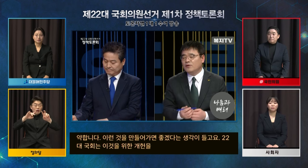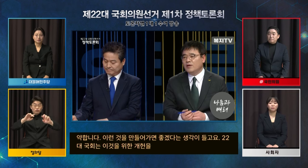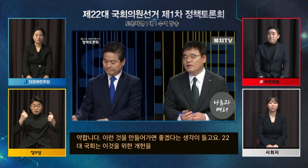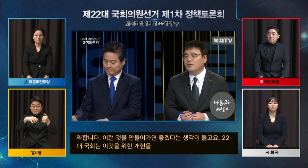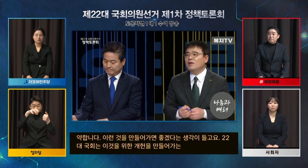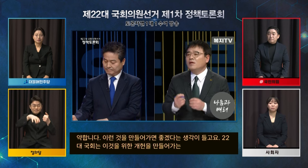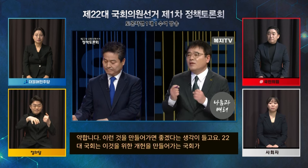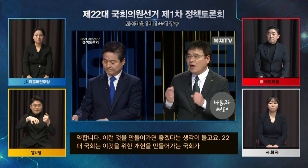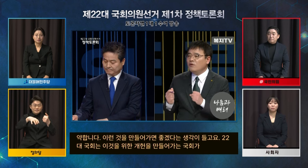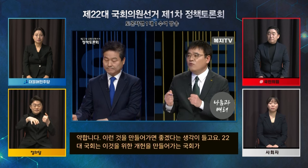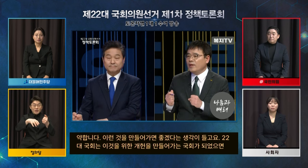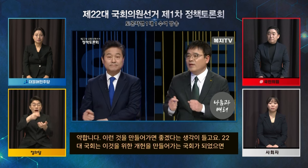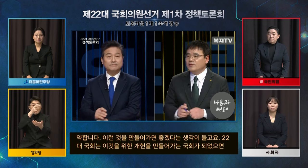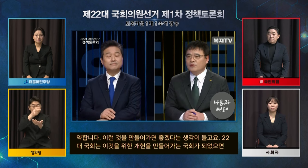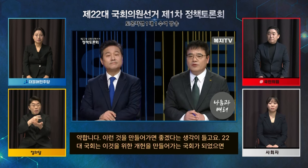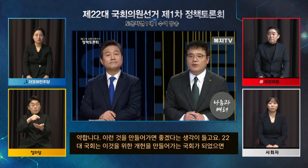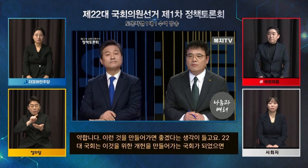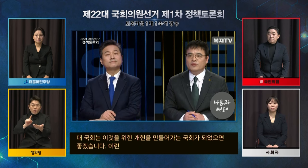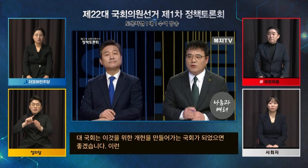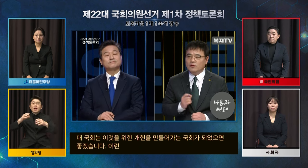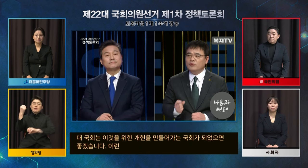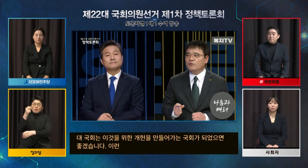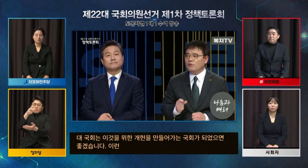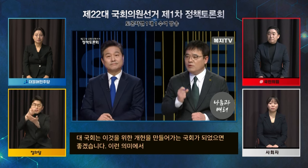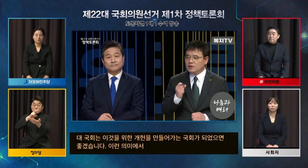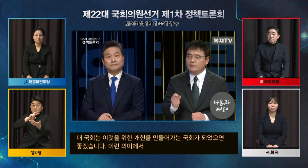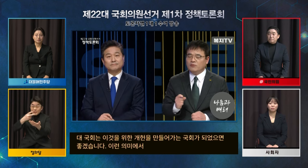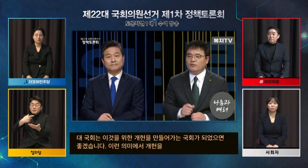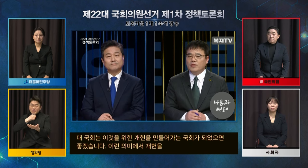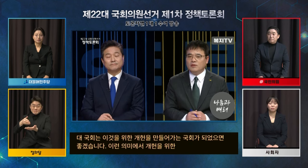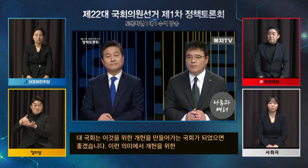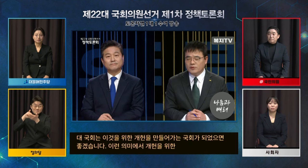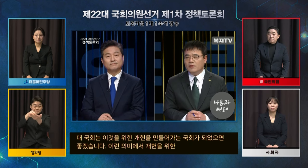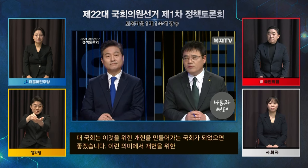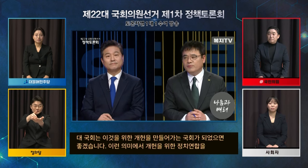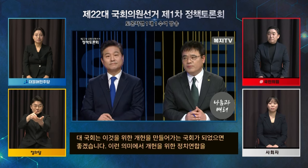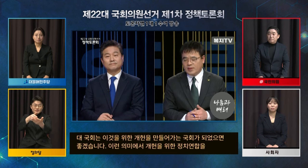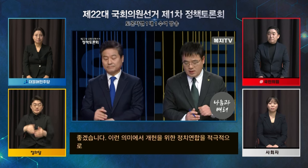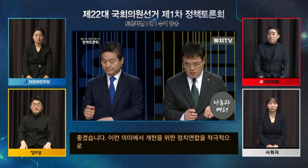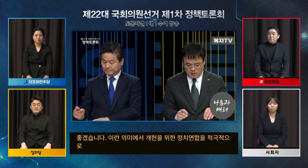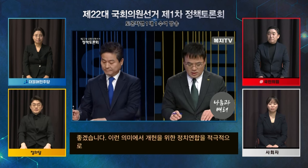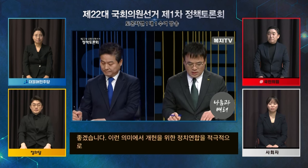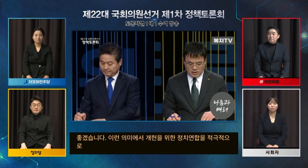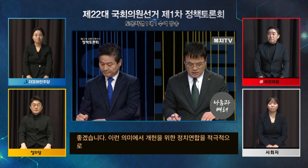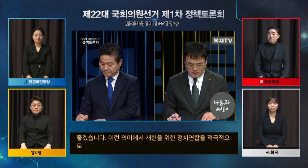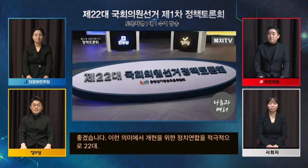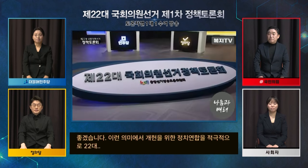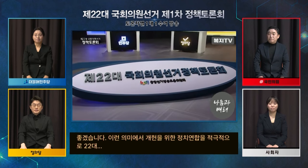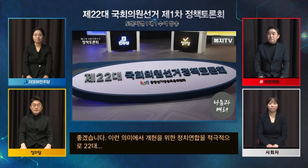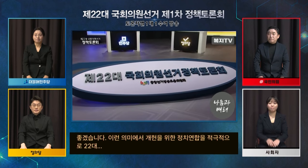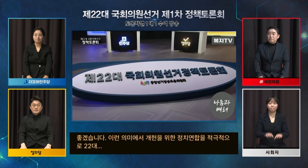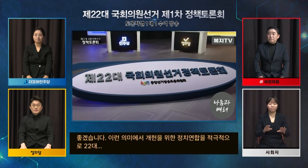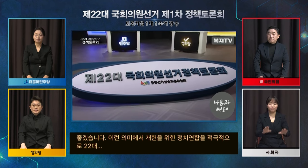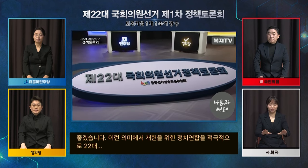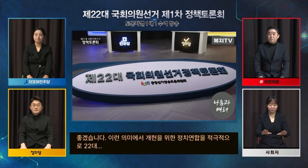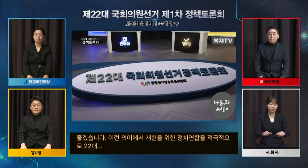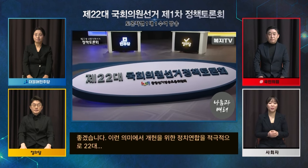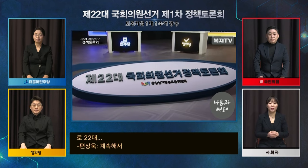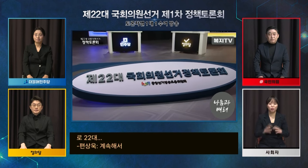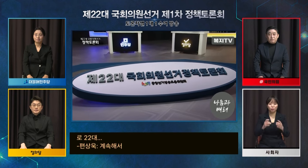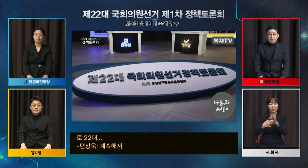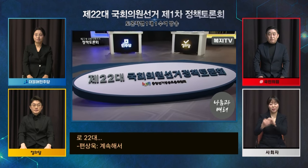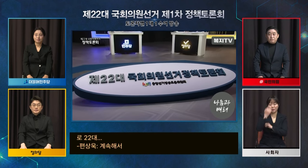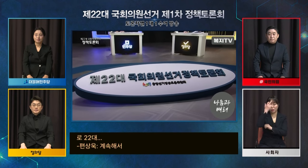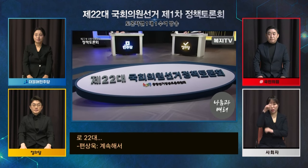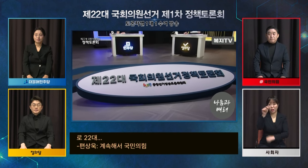의미에서 정의당은 개헌을 위한 정치연합을 적극적으로 20대 국회에... 네, 그럼 계속해서 웅민의힘